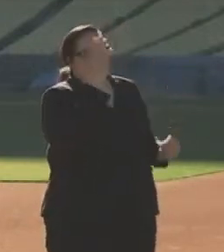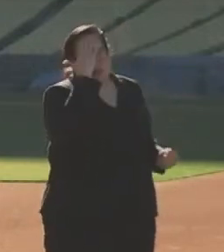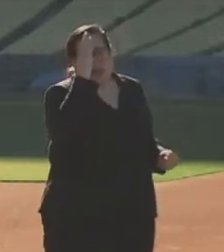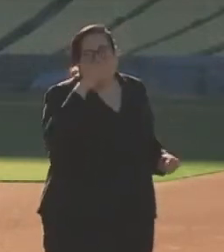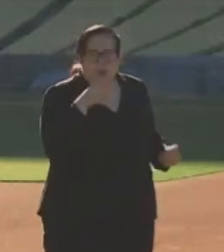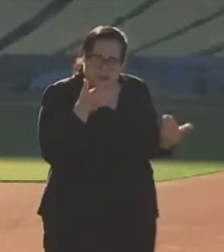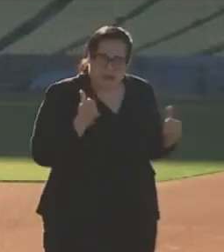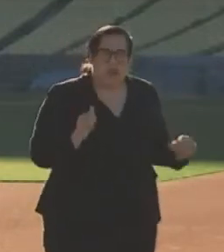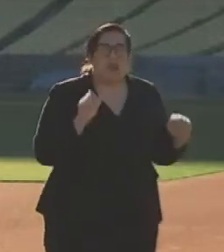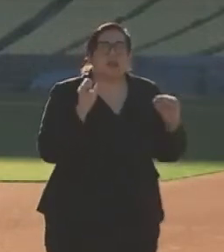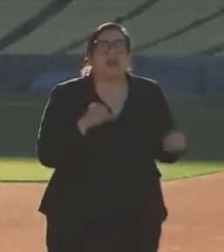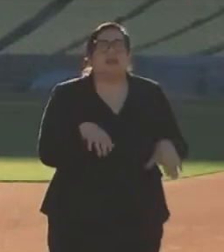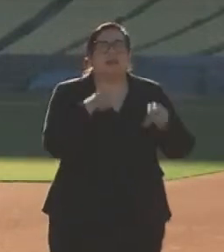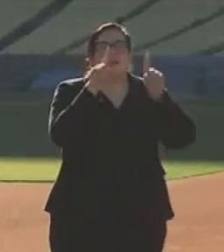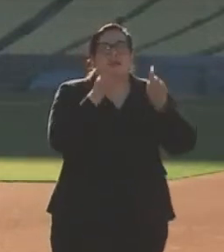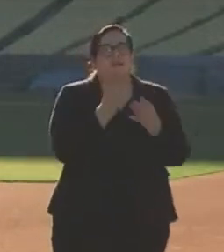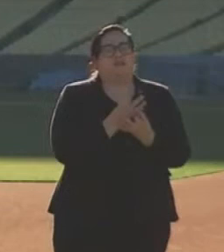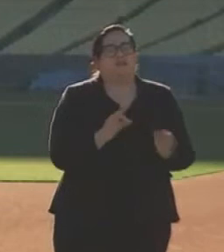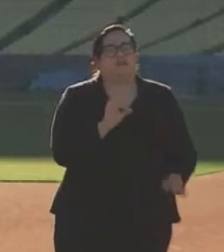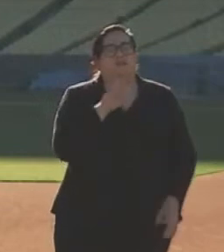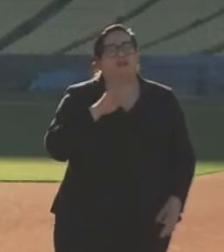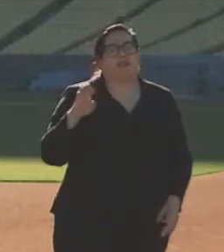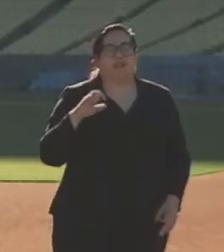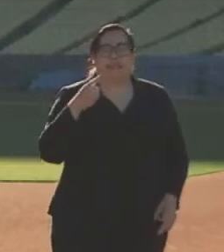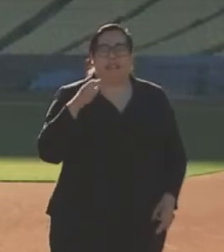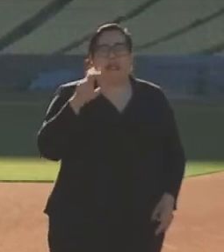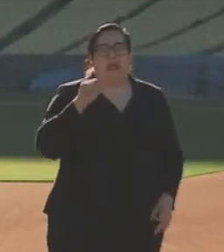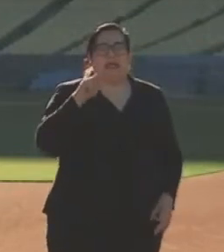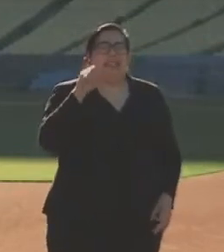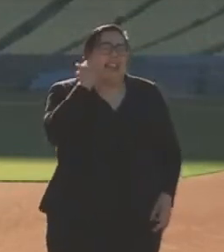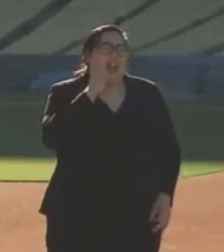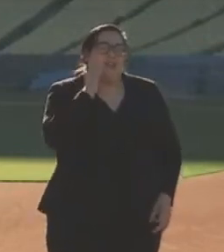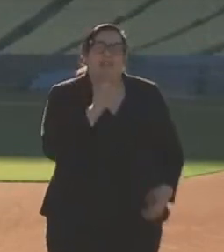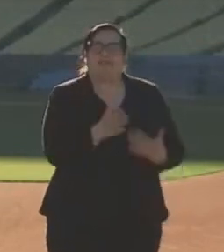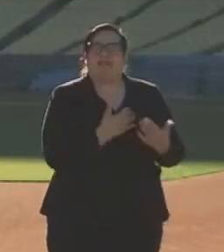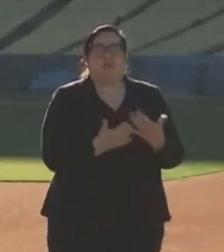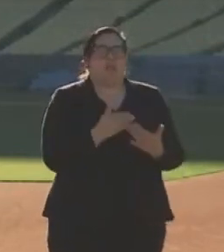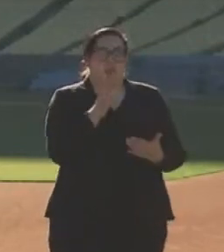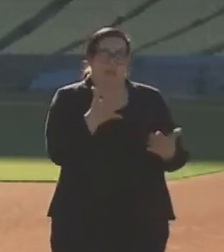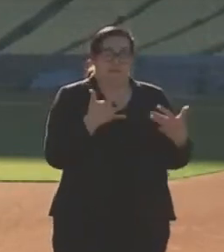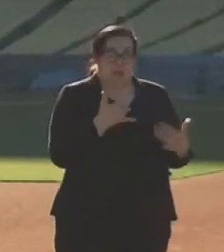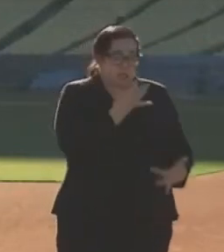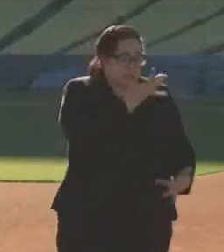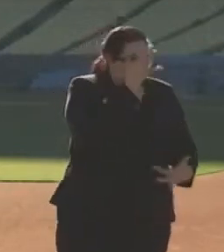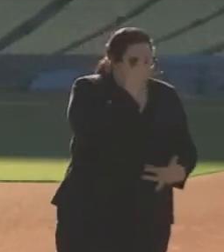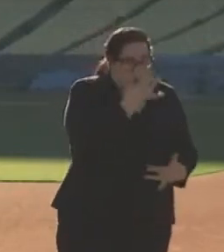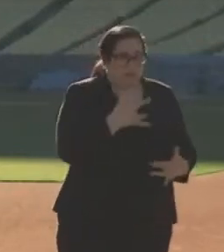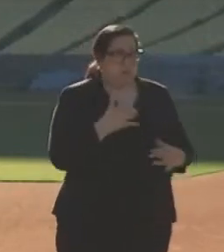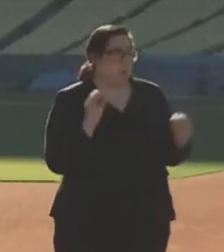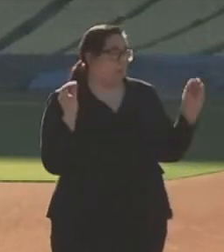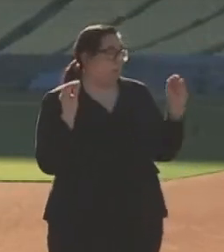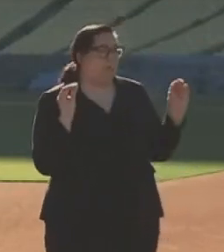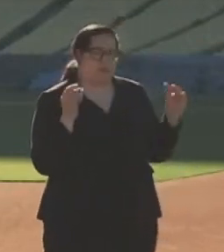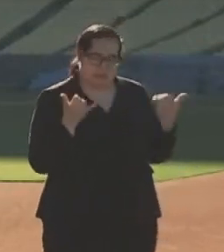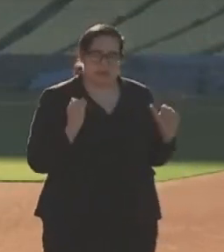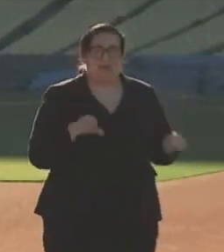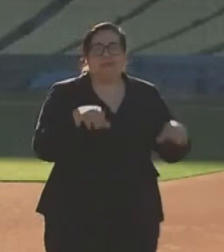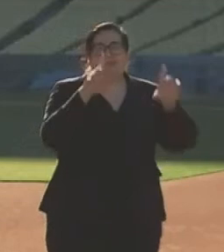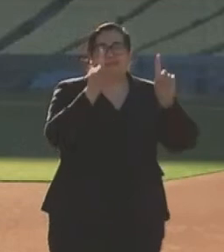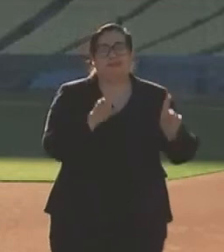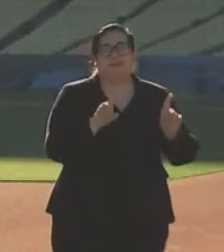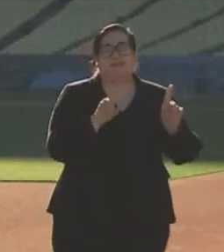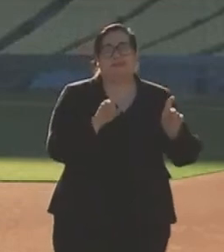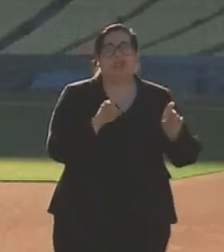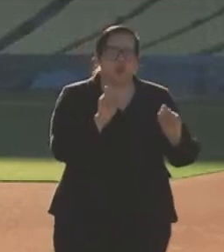hacerse una prueba gratis todos los días de la semana, y no importa si tiene síntomas o no. Puede aprender más